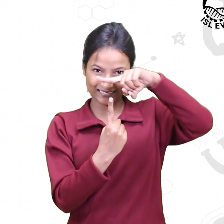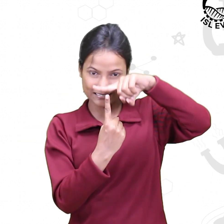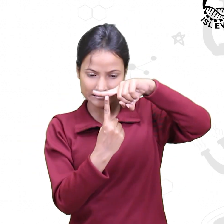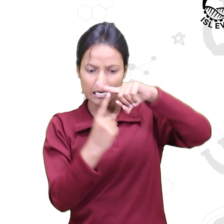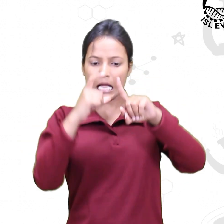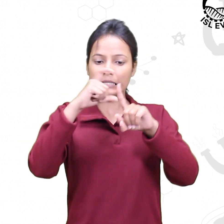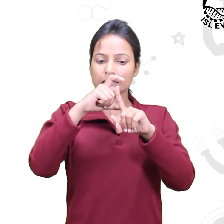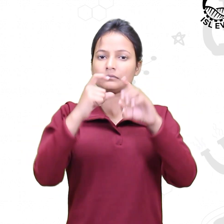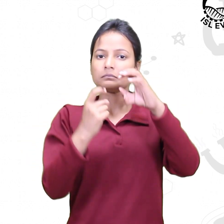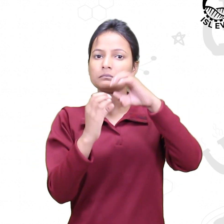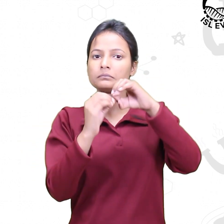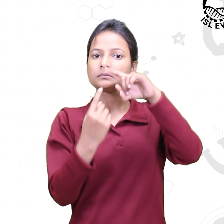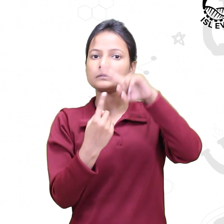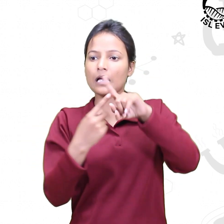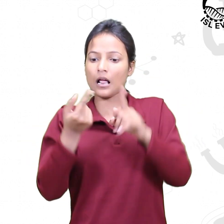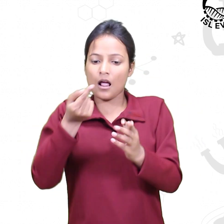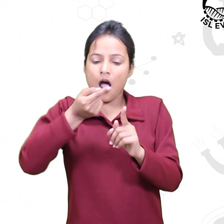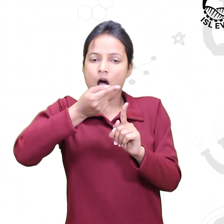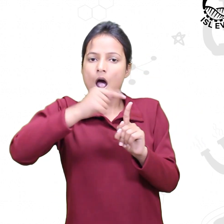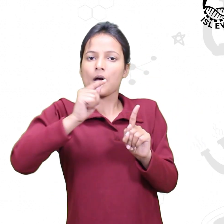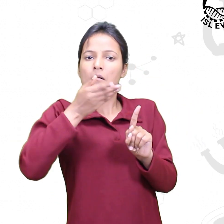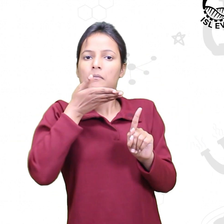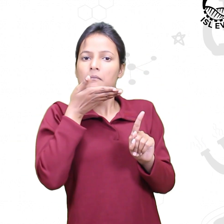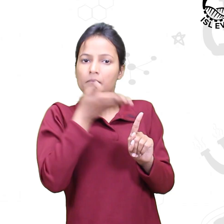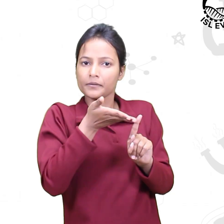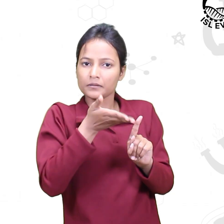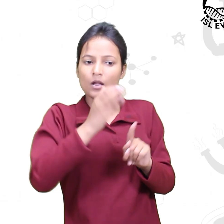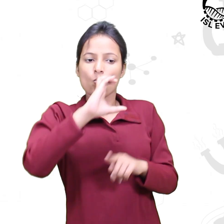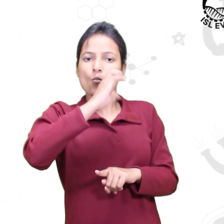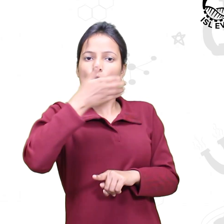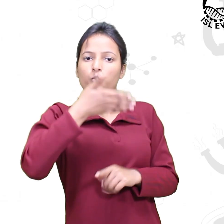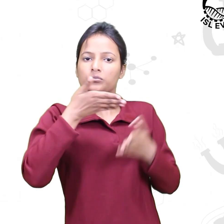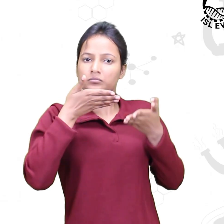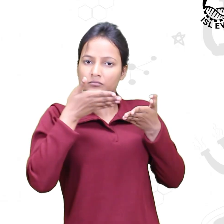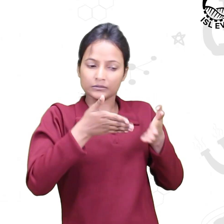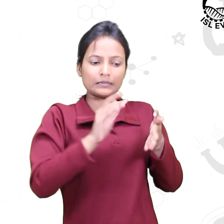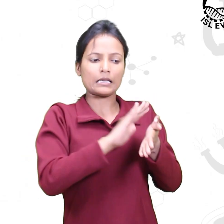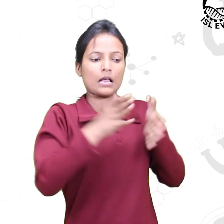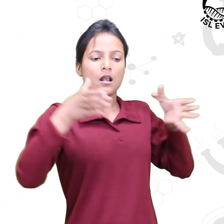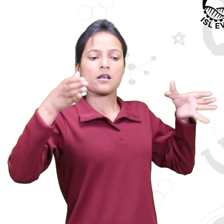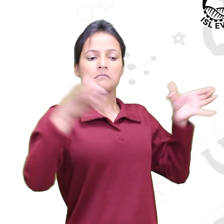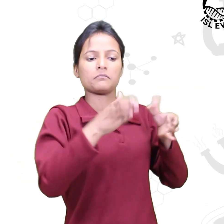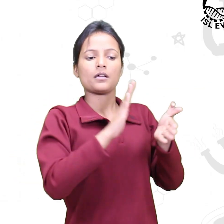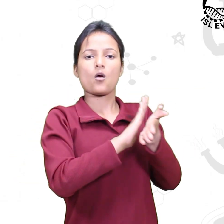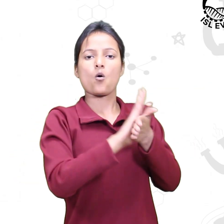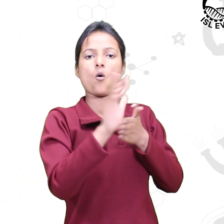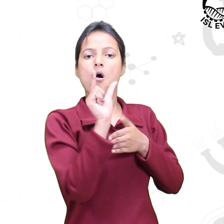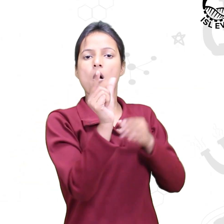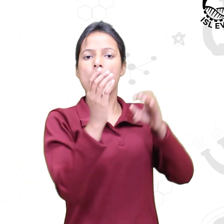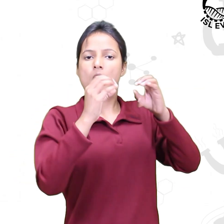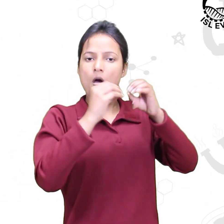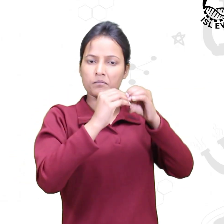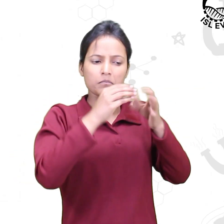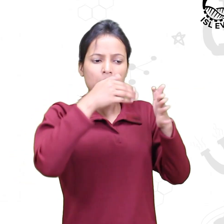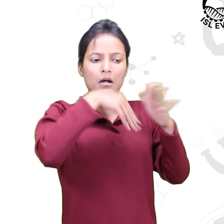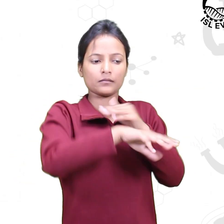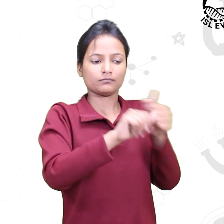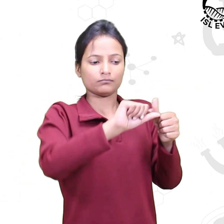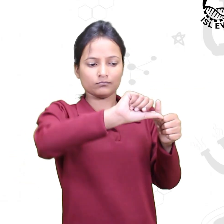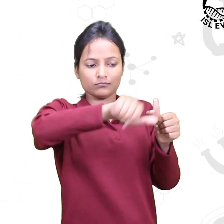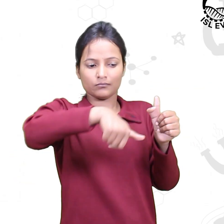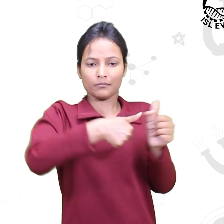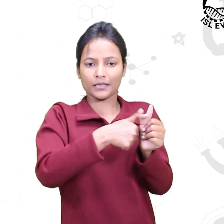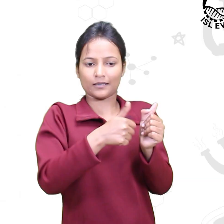हब भी थी। हमारी जो लैब थी उसने पूरे नागपुर रीजन का एक हब का भी रोल प्ले किया, तो जिसमें हब और स्पोक मॉडल के